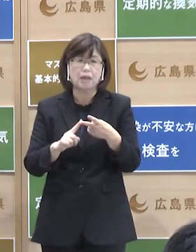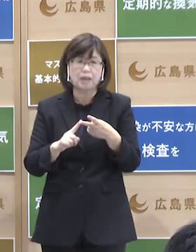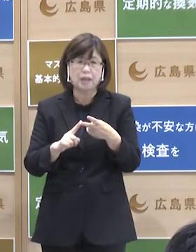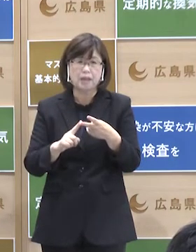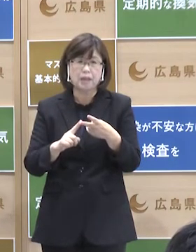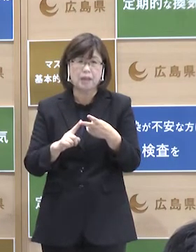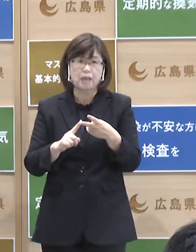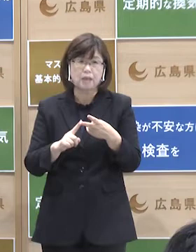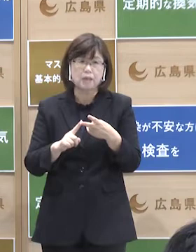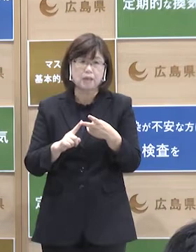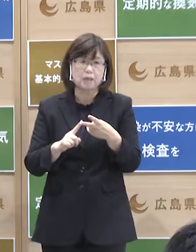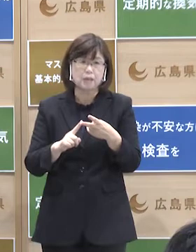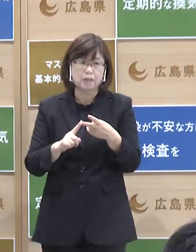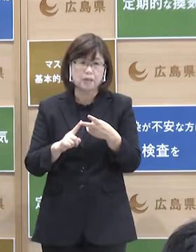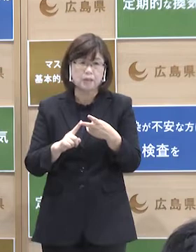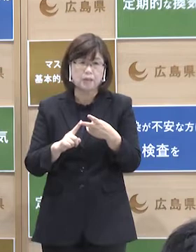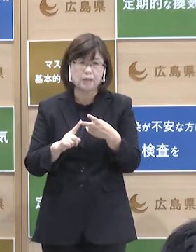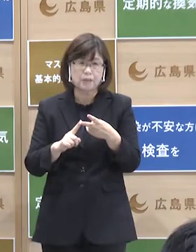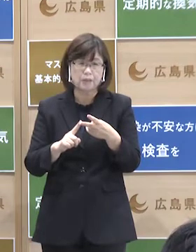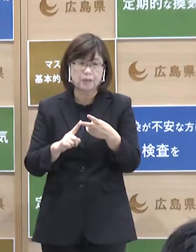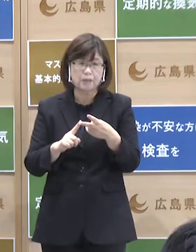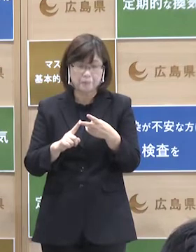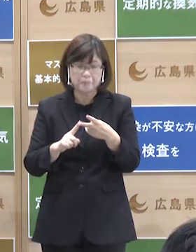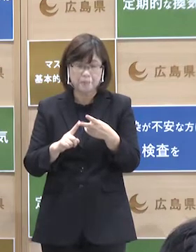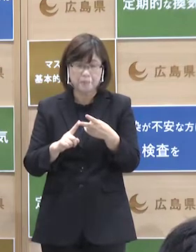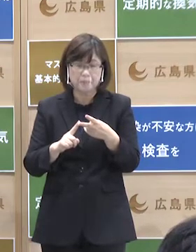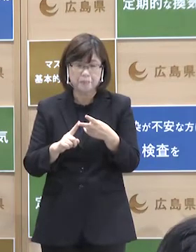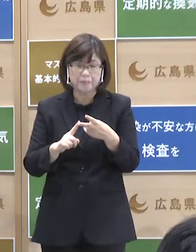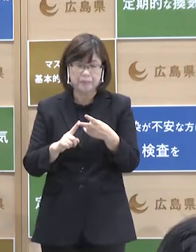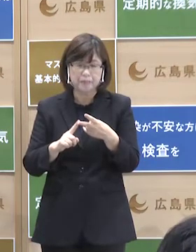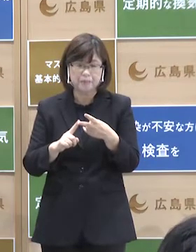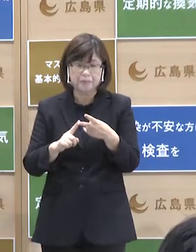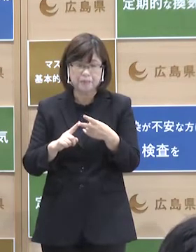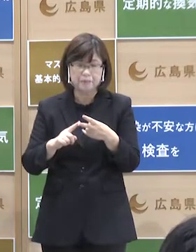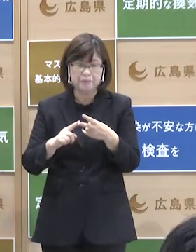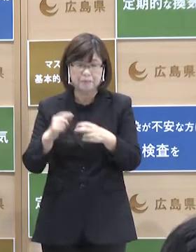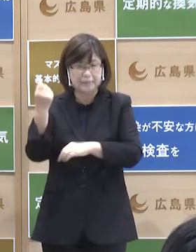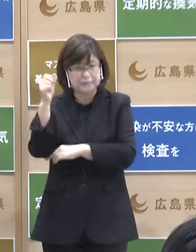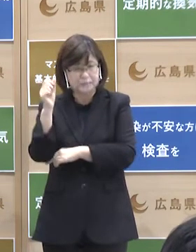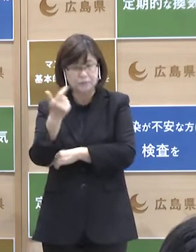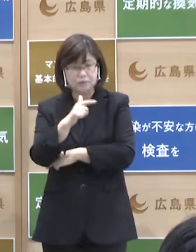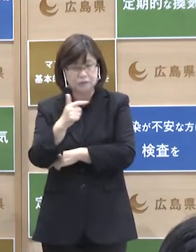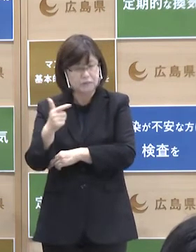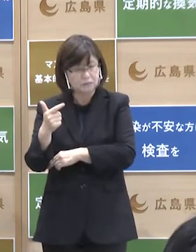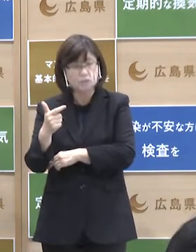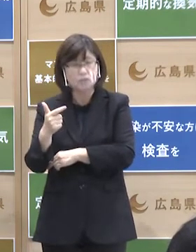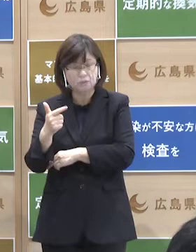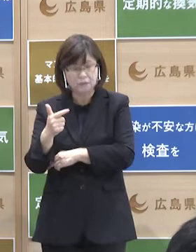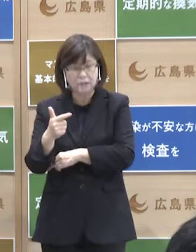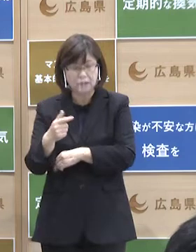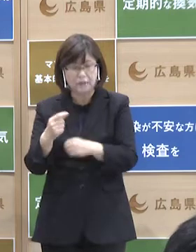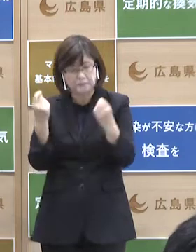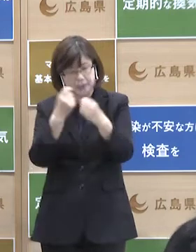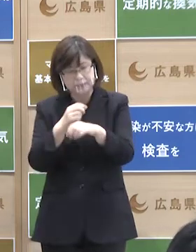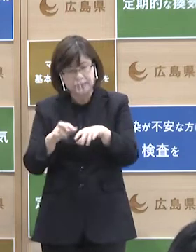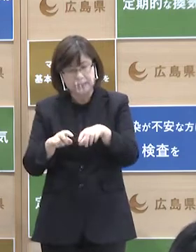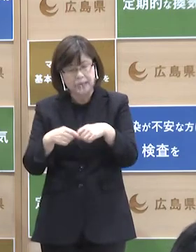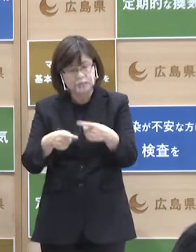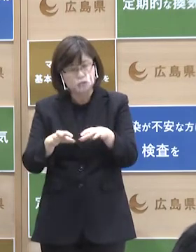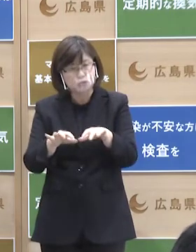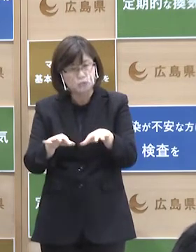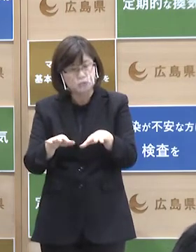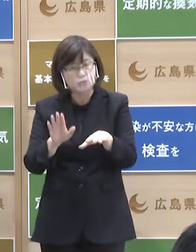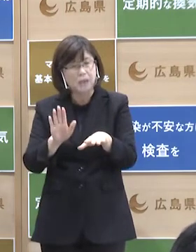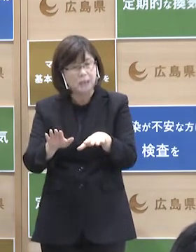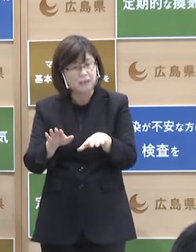善意っていうか形で入力してしまう部分があったっていうのは聞いているんですが、誤入力だと思うんですけど、その